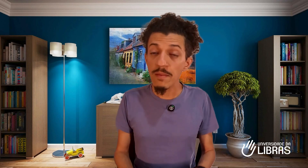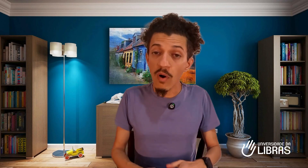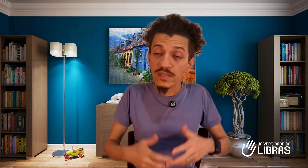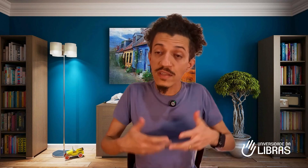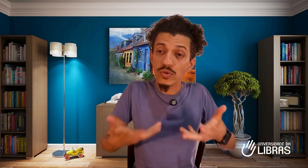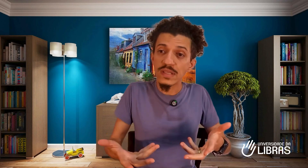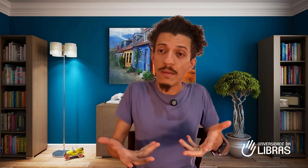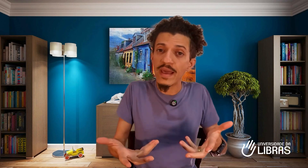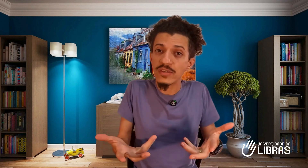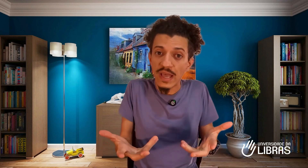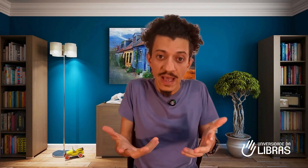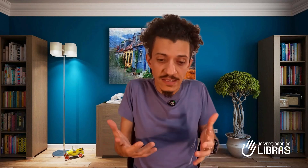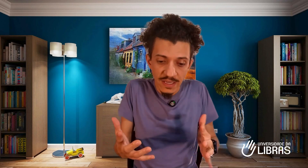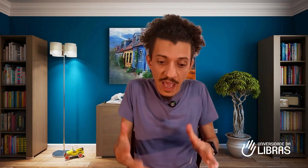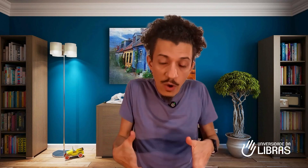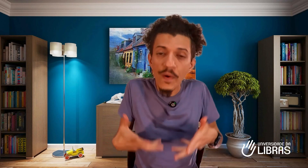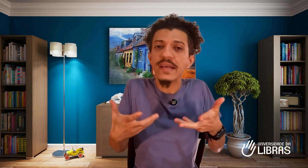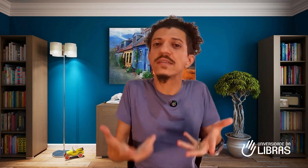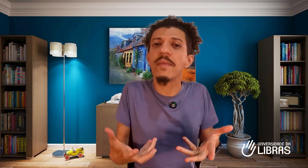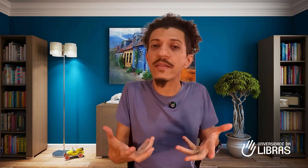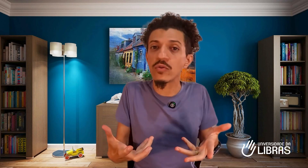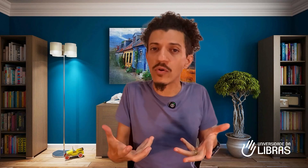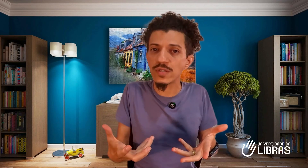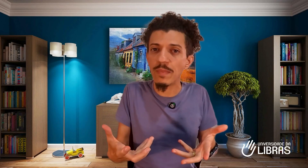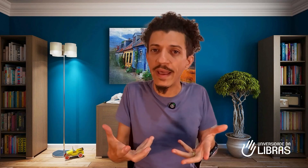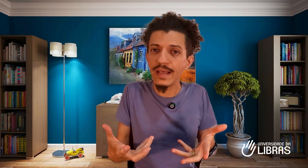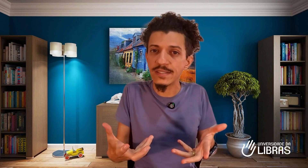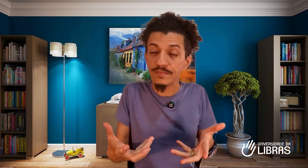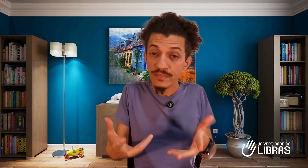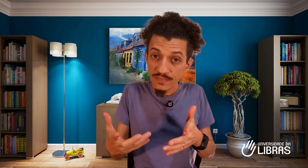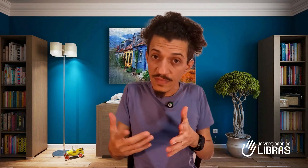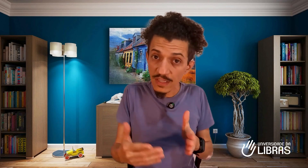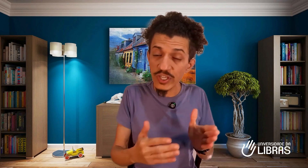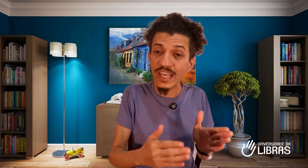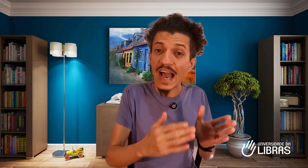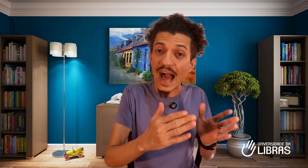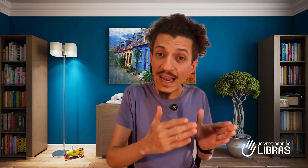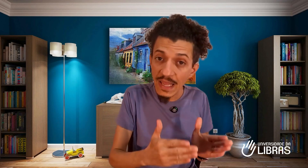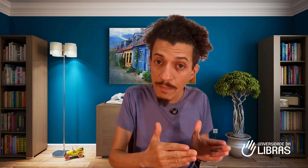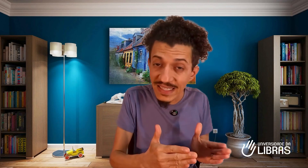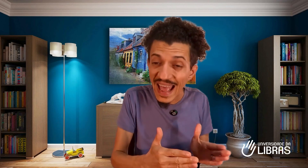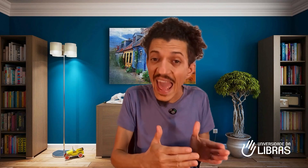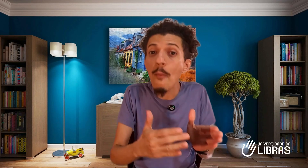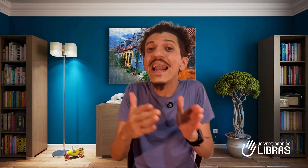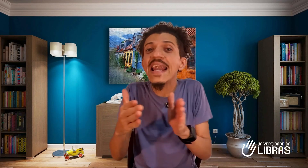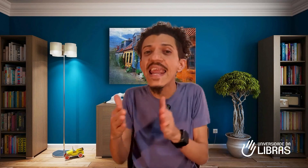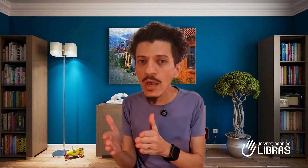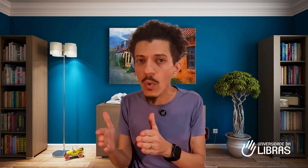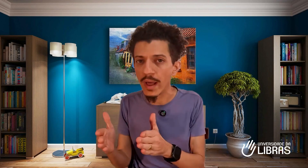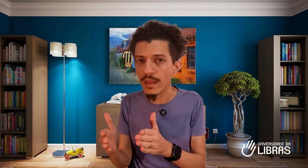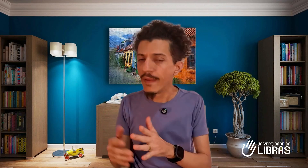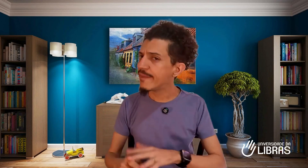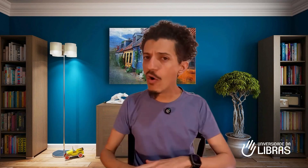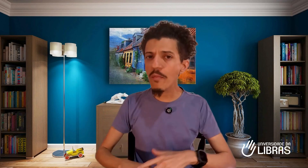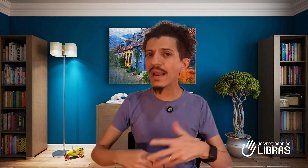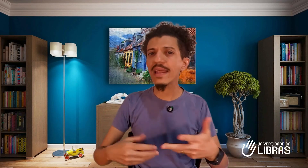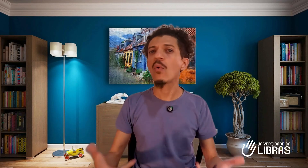mostra justamente esse reconhecimento do nosso país de que a Libras é uma língua, não uma